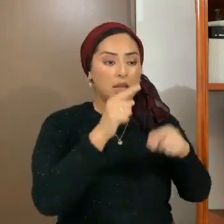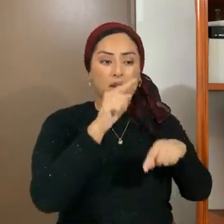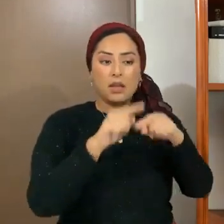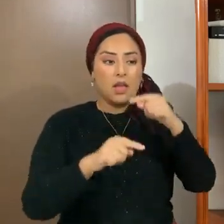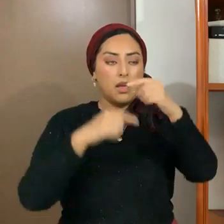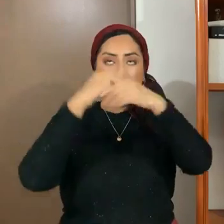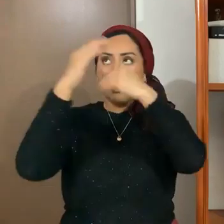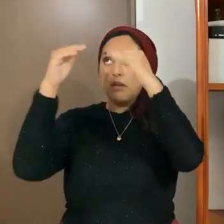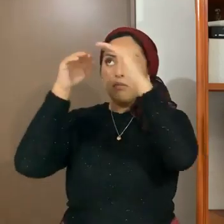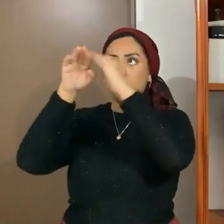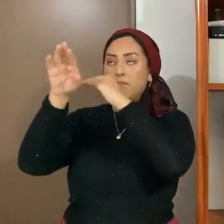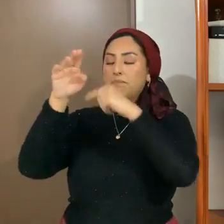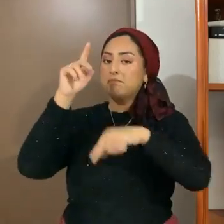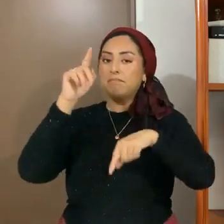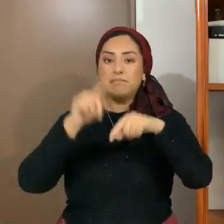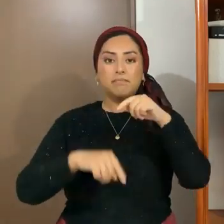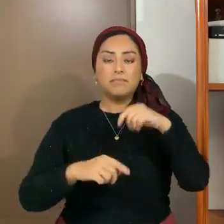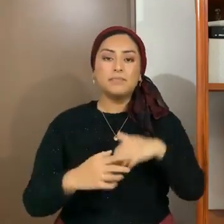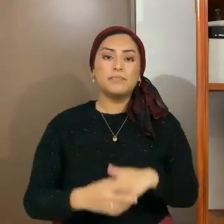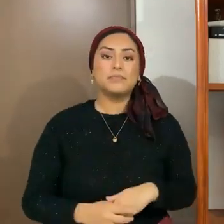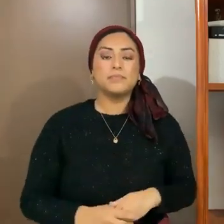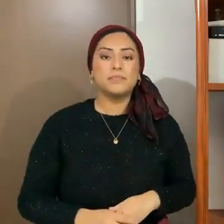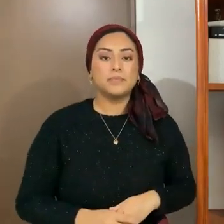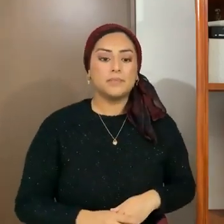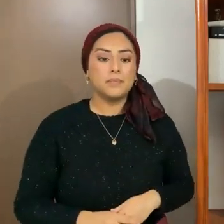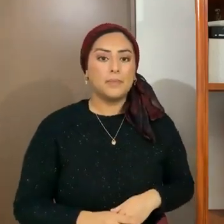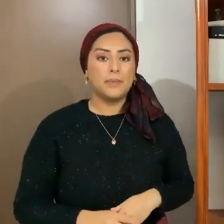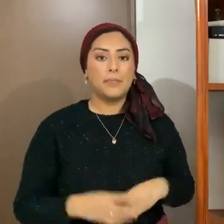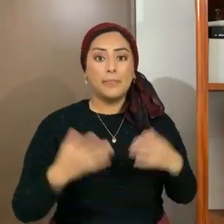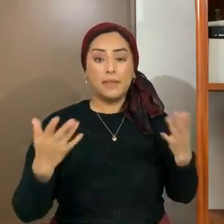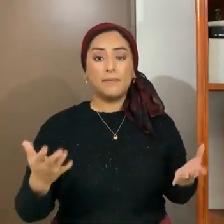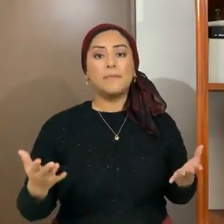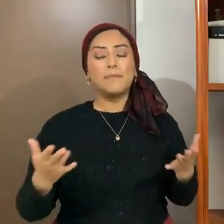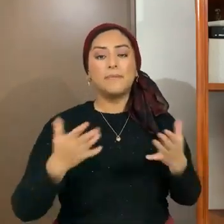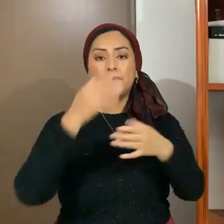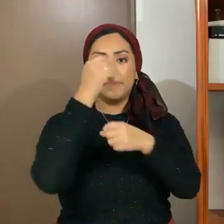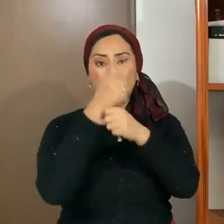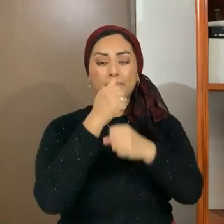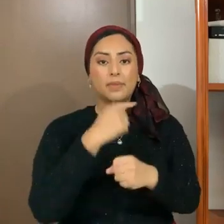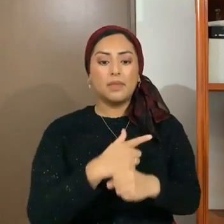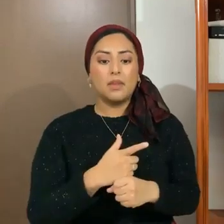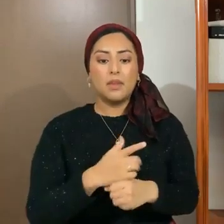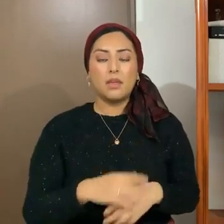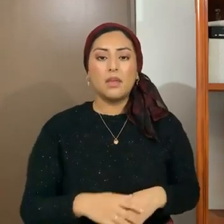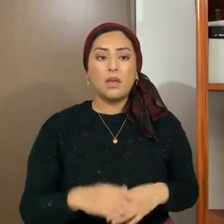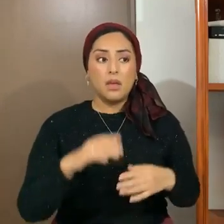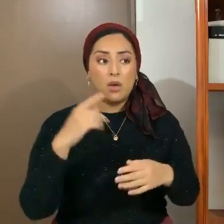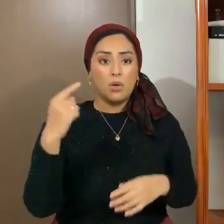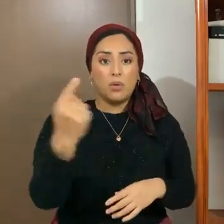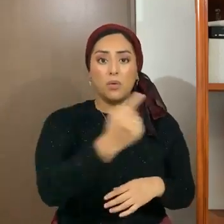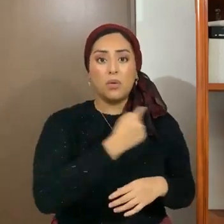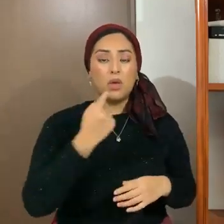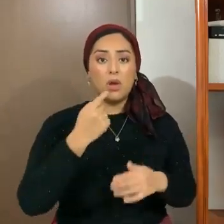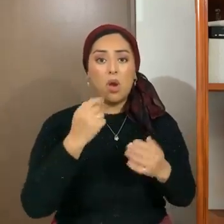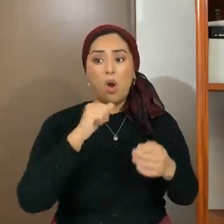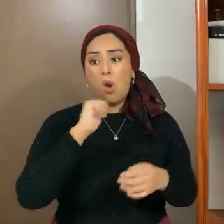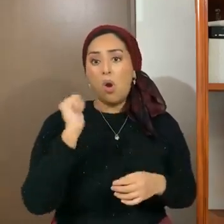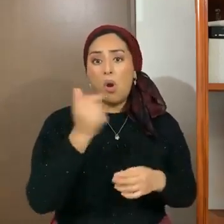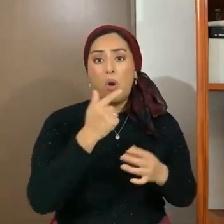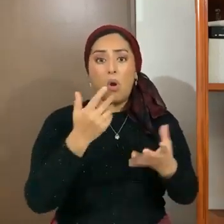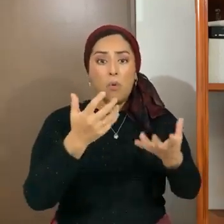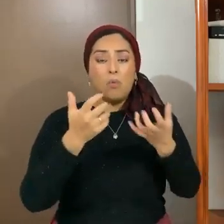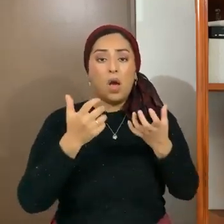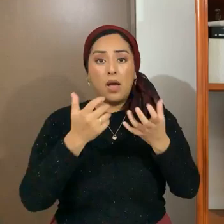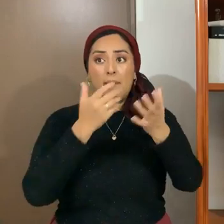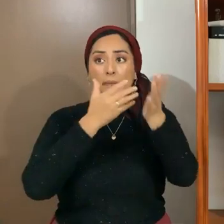no heredarán el reino de Elohim. Entonces, amados Sahim, todos queremos ser siervos de Yahweh,